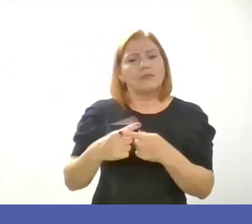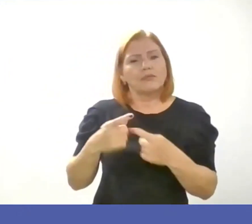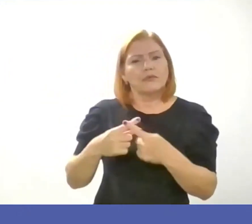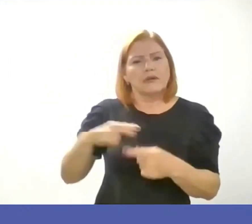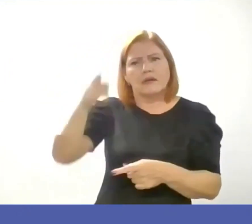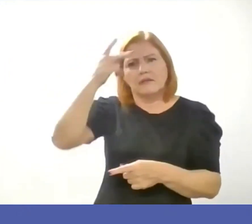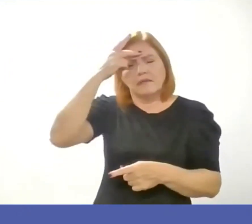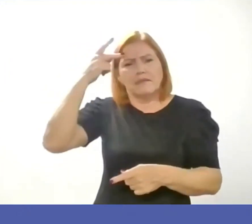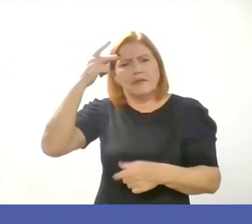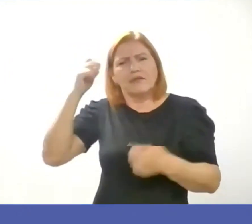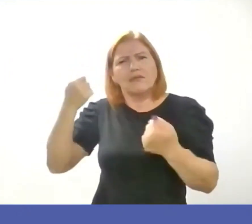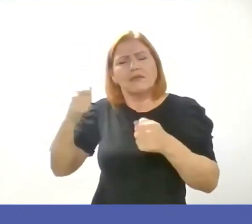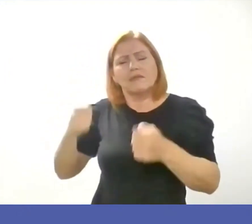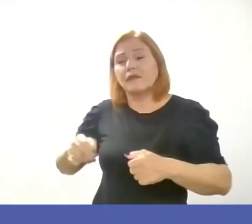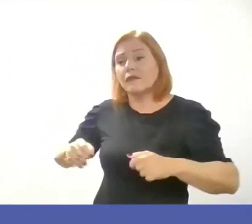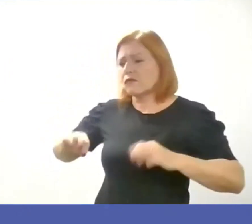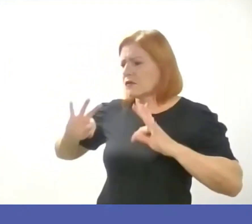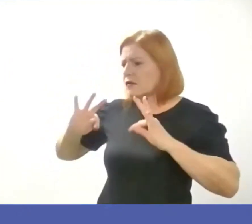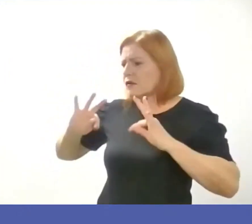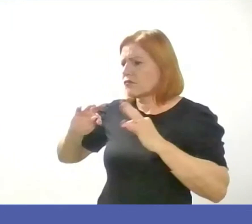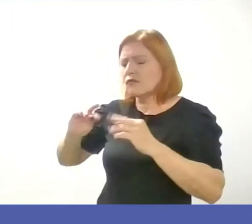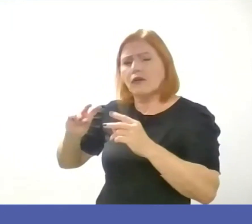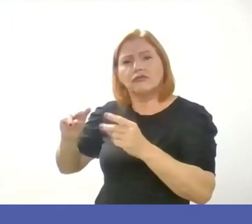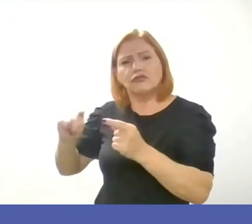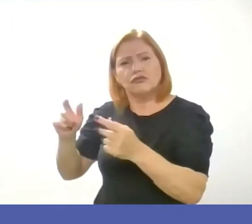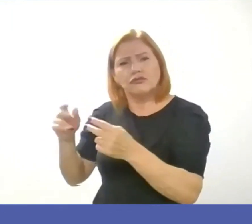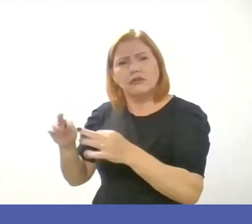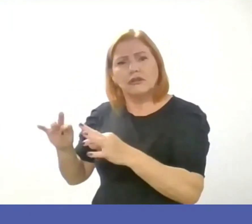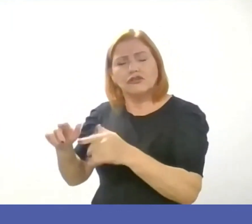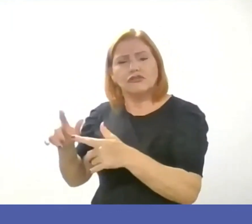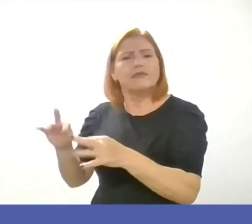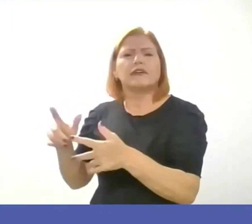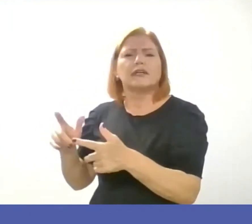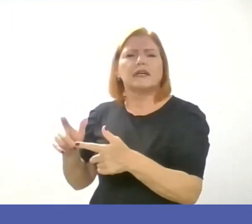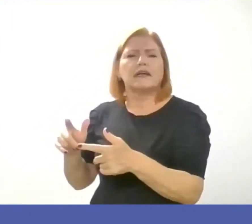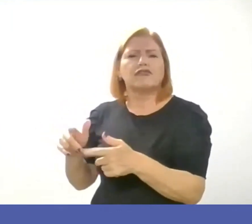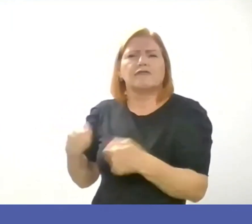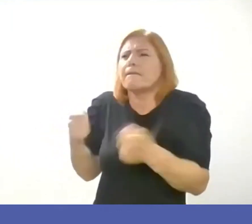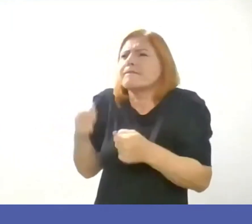Esses da última hora, irmãos, desculpe me falar assim, tem que ser loucos.